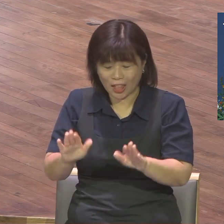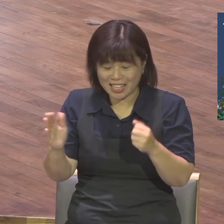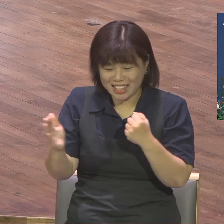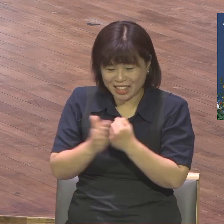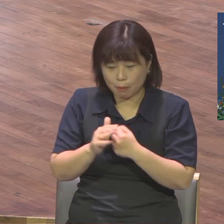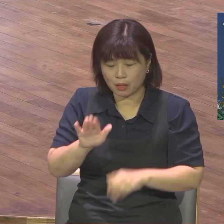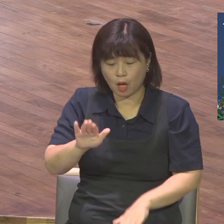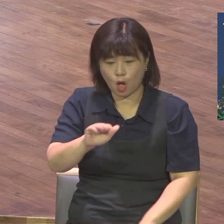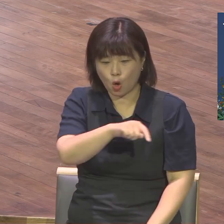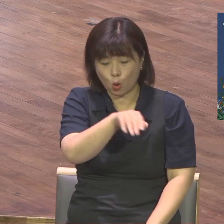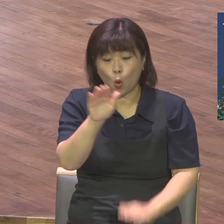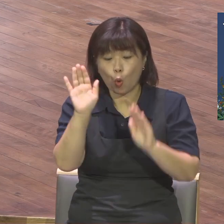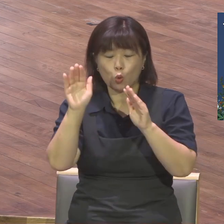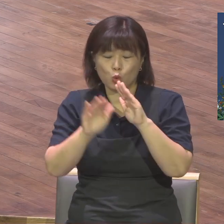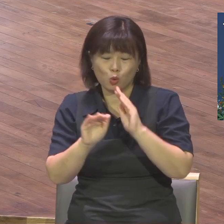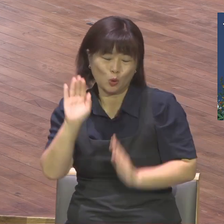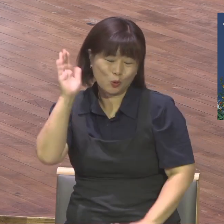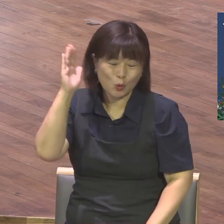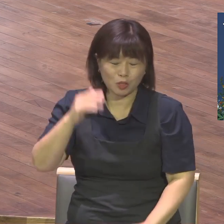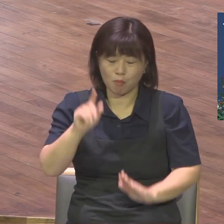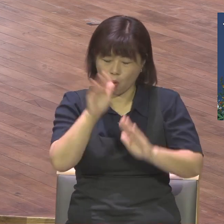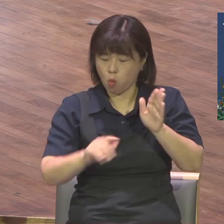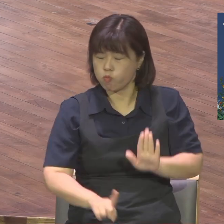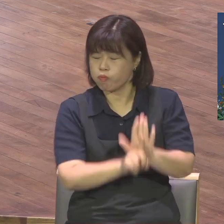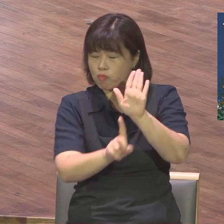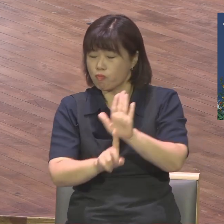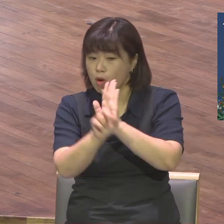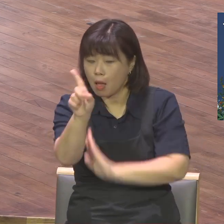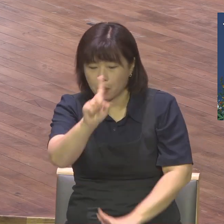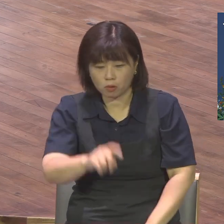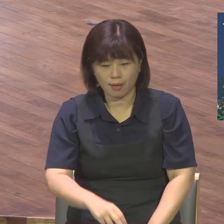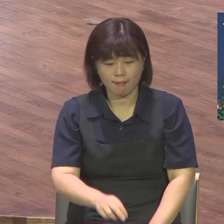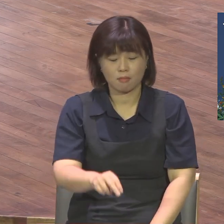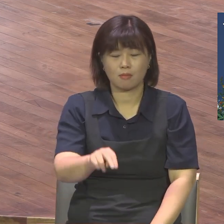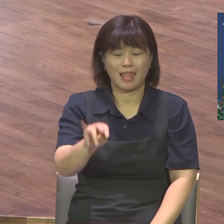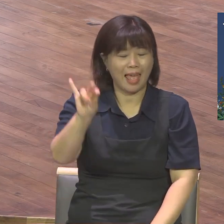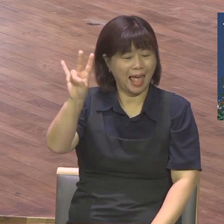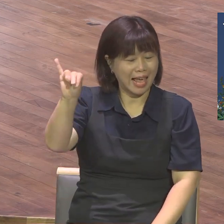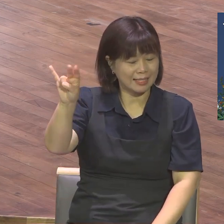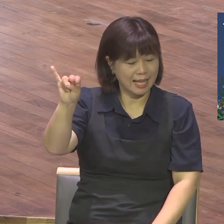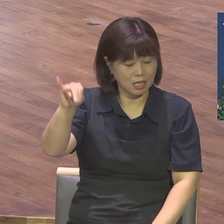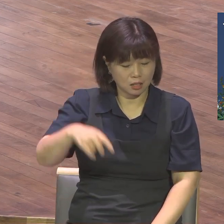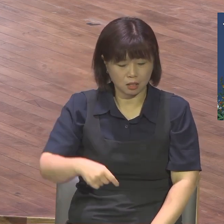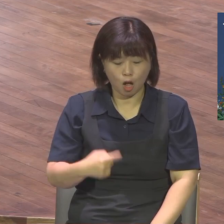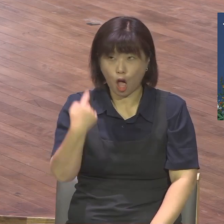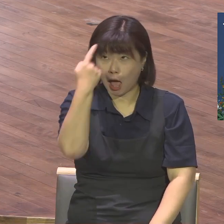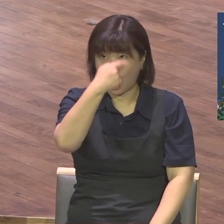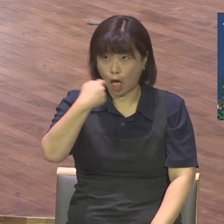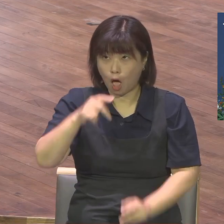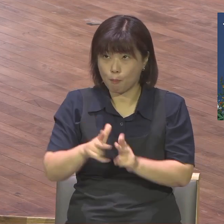SNS 계정을 삭제해버리고 카톡에 프로필 자기 얼굴 사진 다 삭제해버린대.